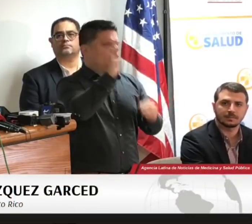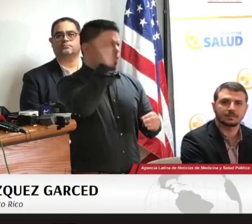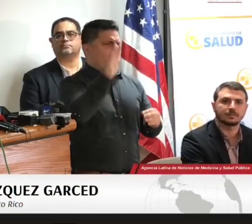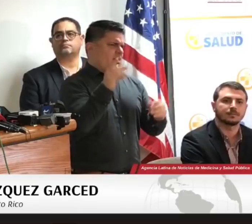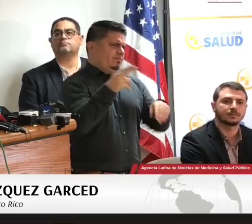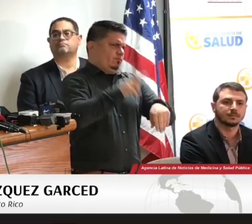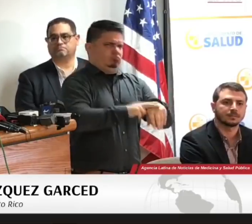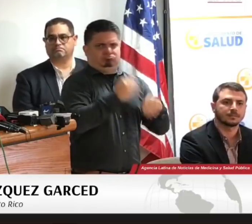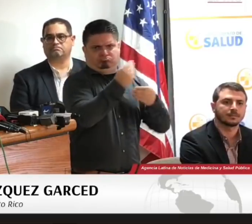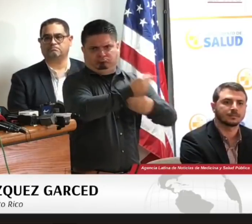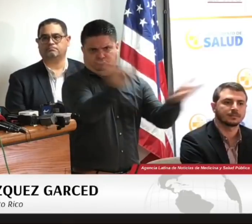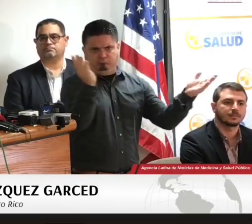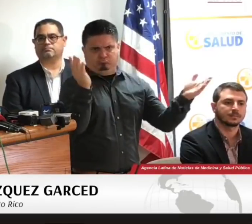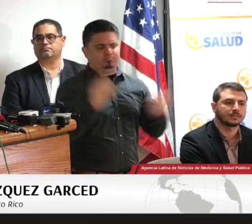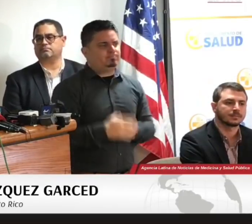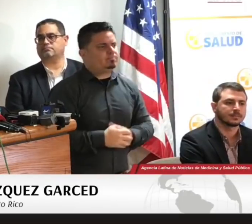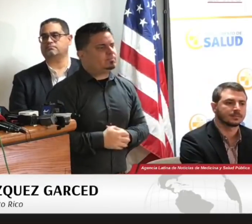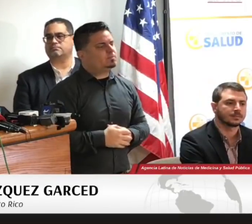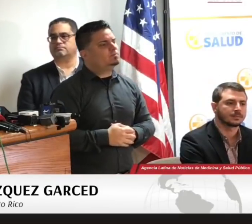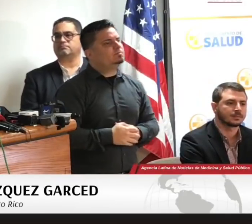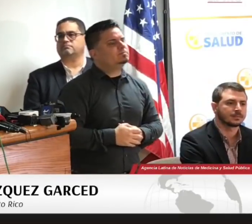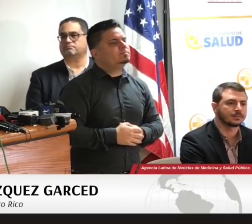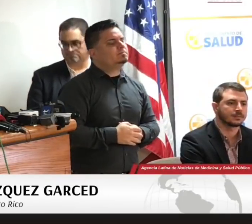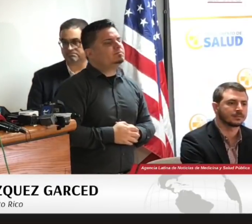ustedes. Como parte